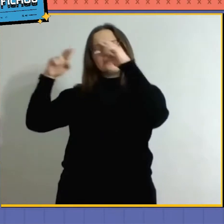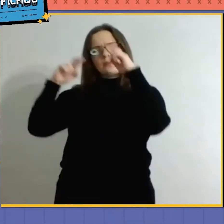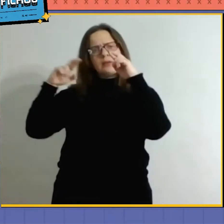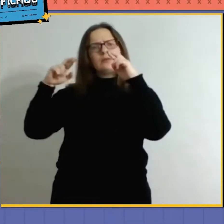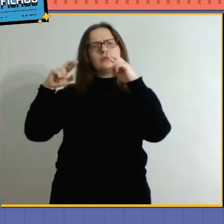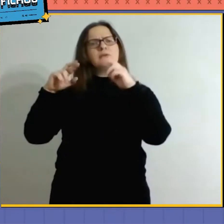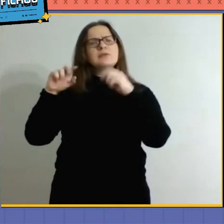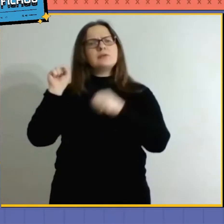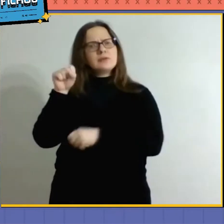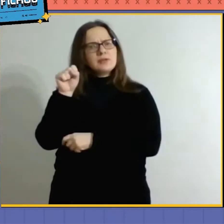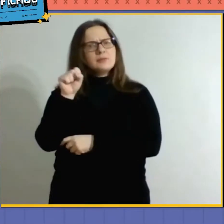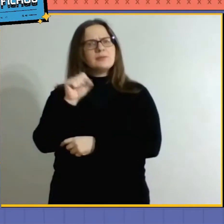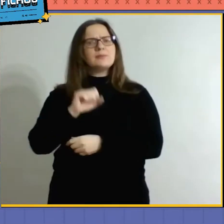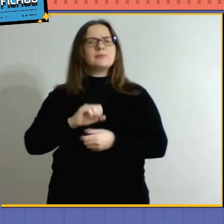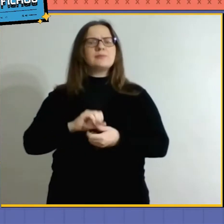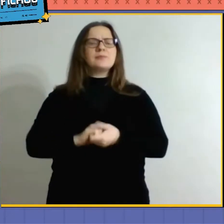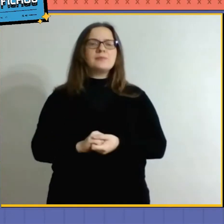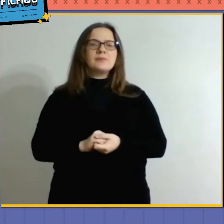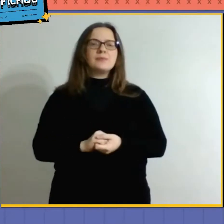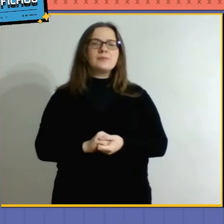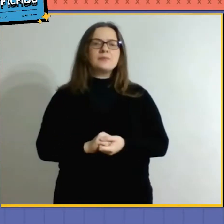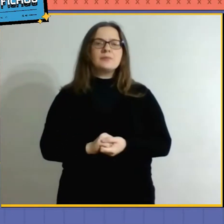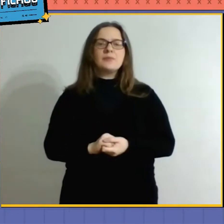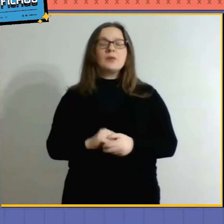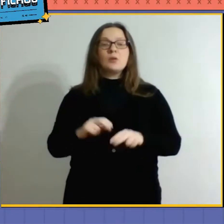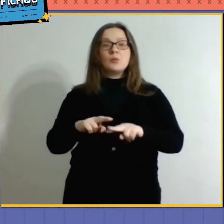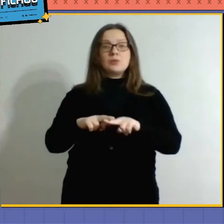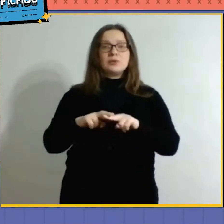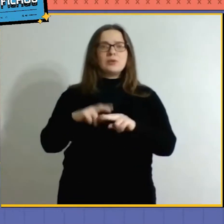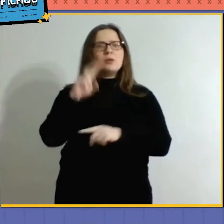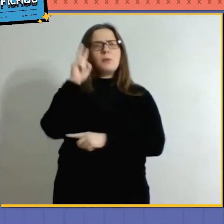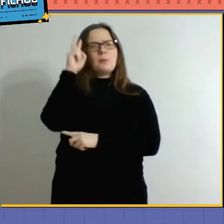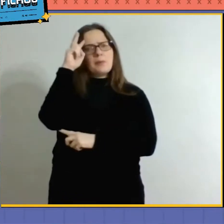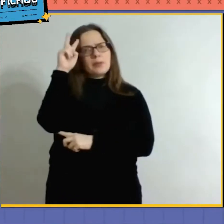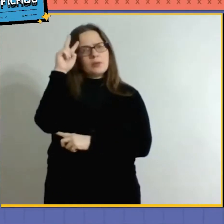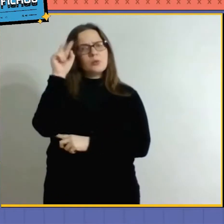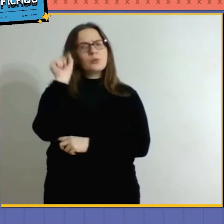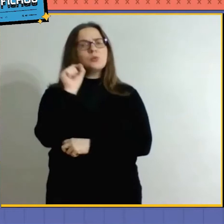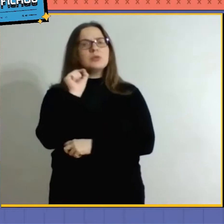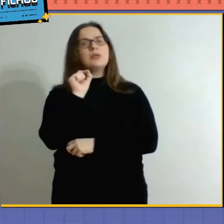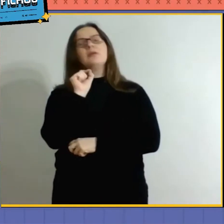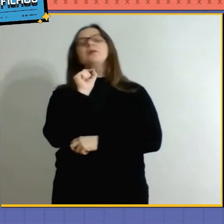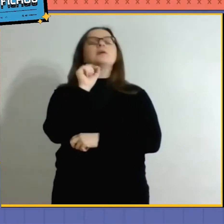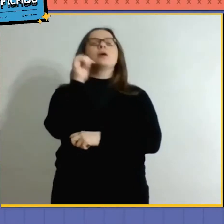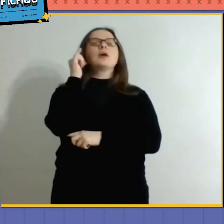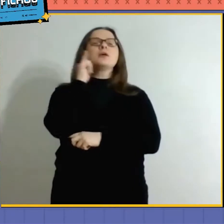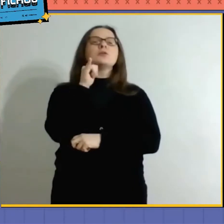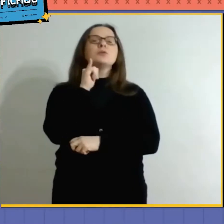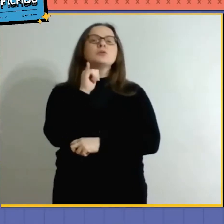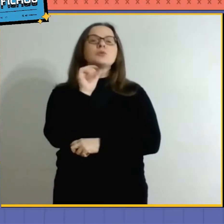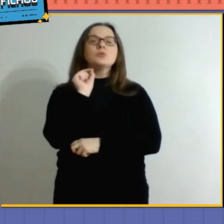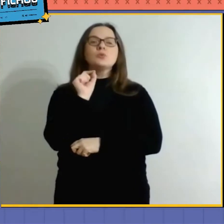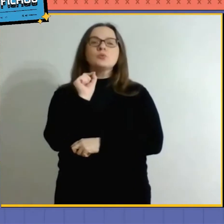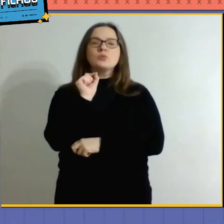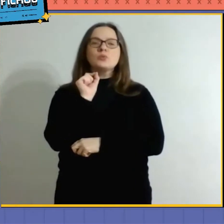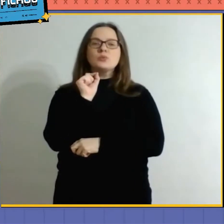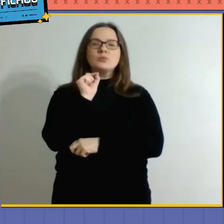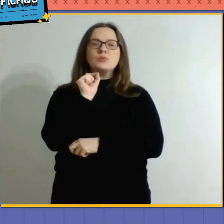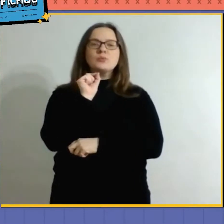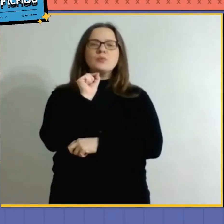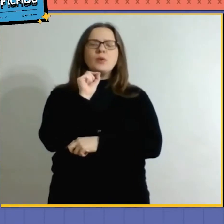e por causa disso eu tava lembrando eu vou contar para vocês aqui a história de um irmão nosso já